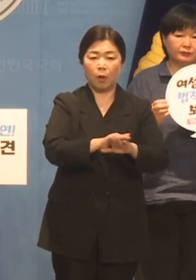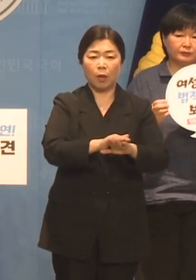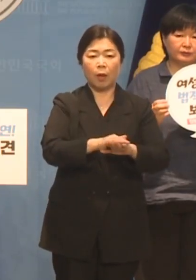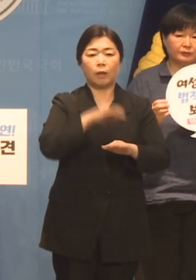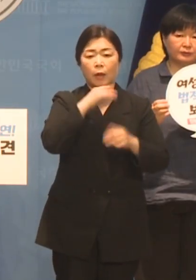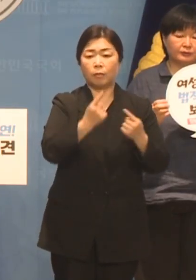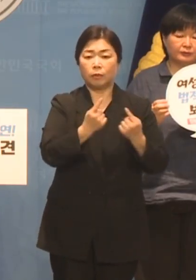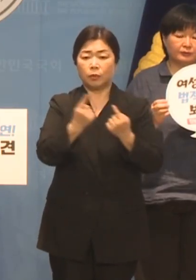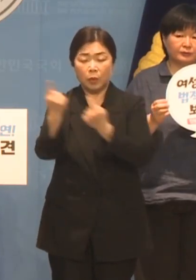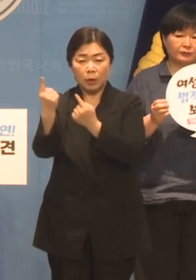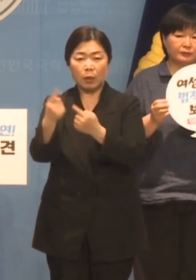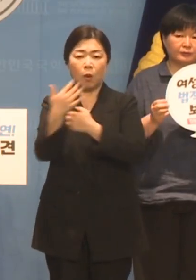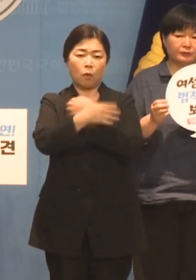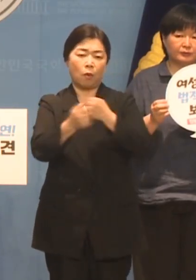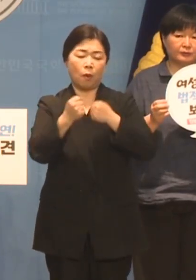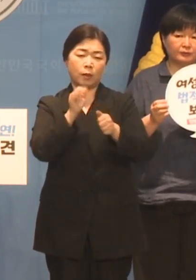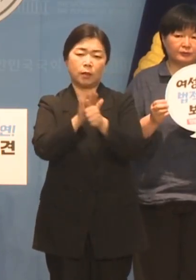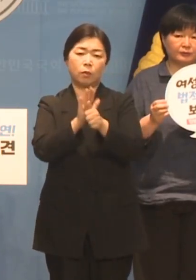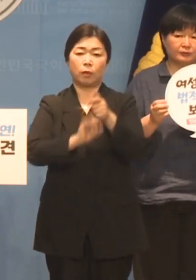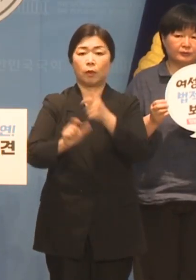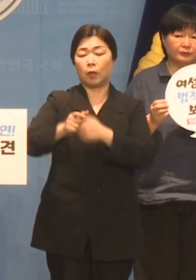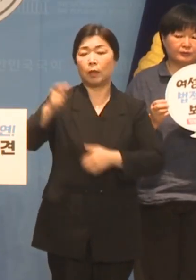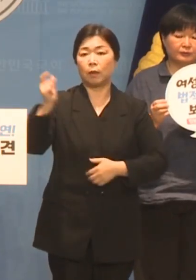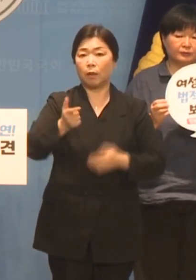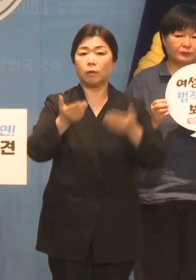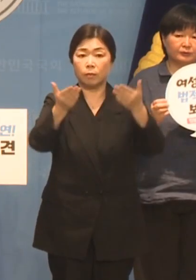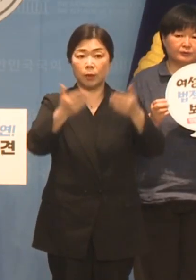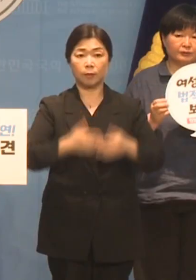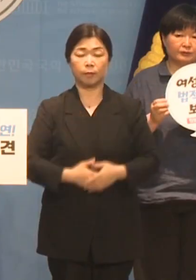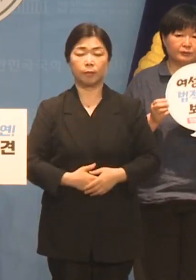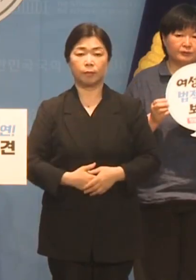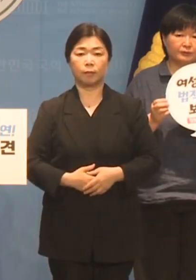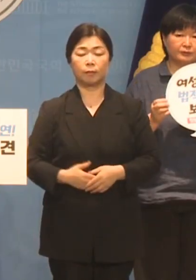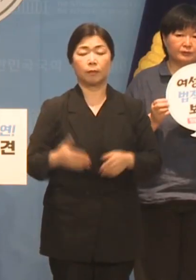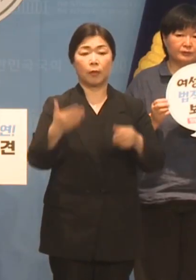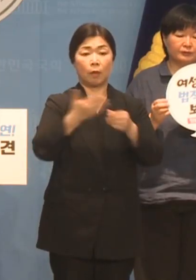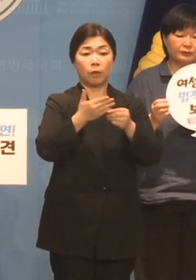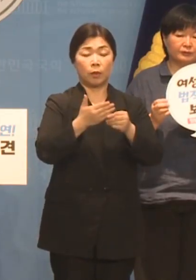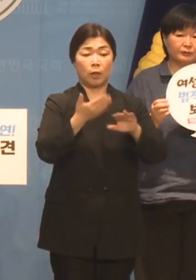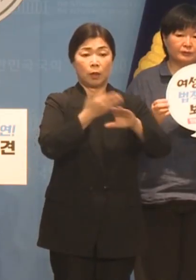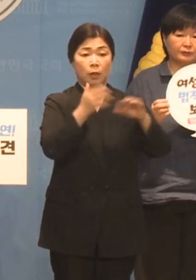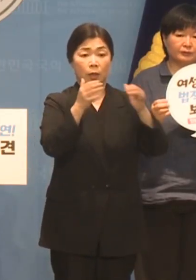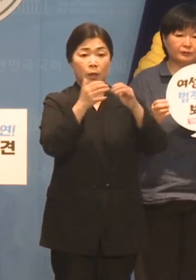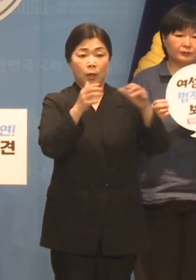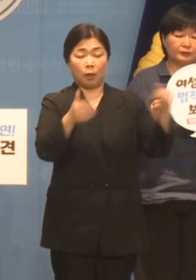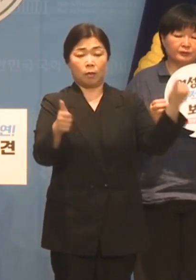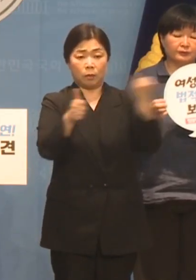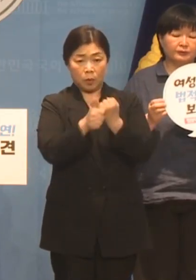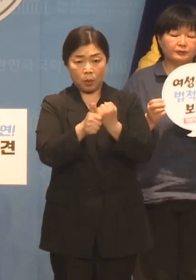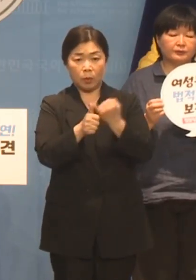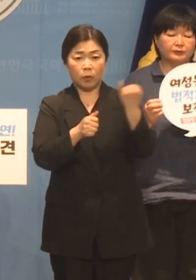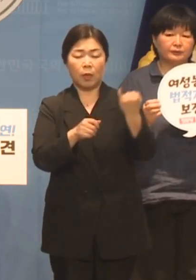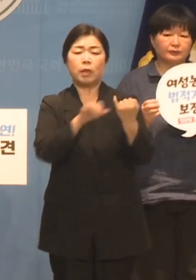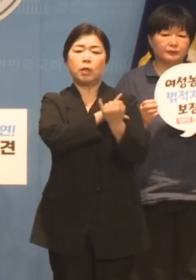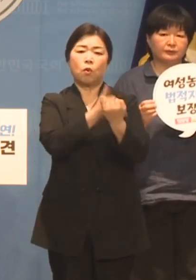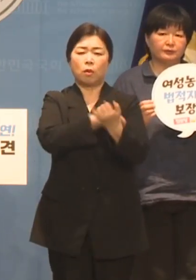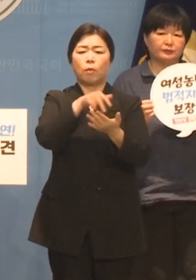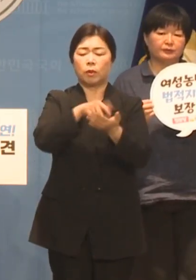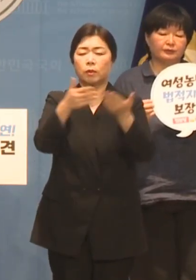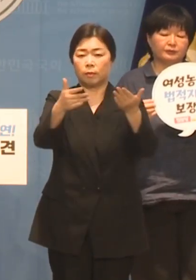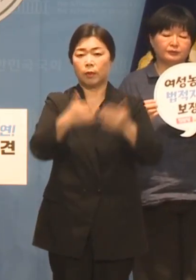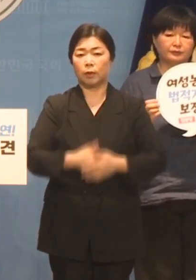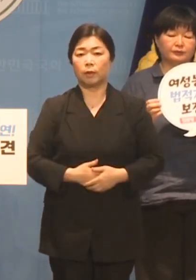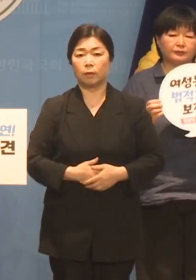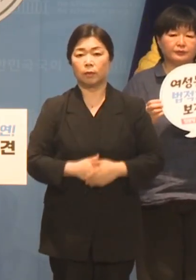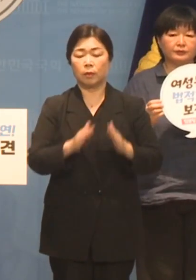맞춤형 건강 지원을 강화하겠습니다. 아홉째, 이주 여성의 인권을 보장하겠습니다. 가족에